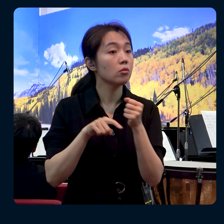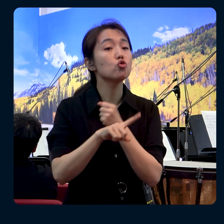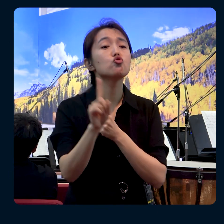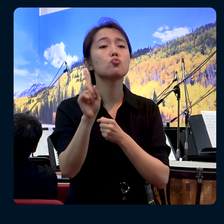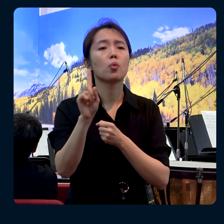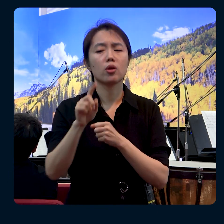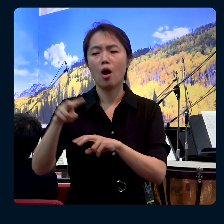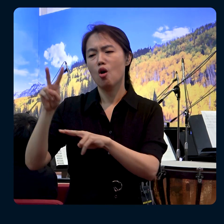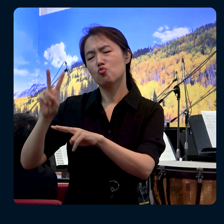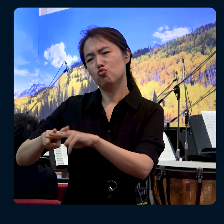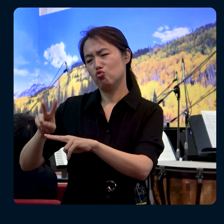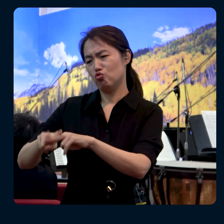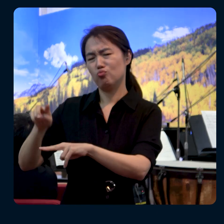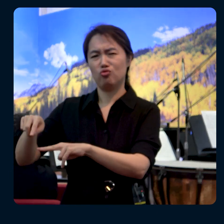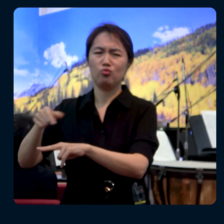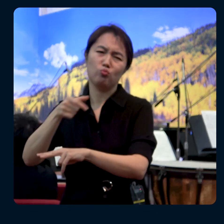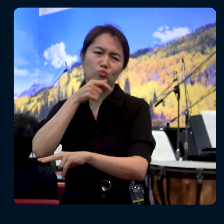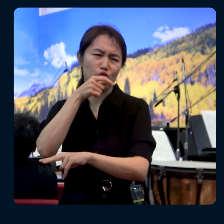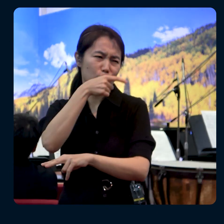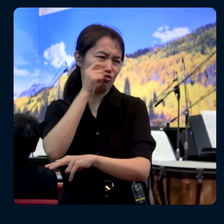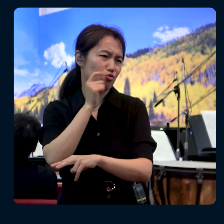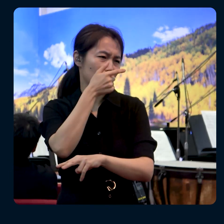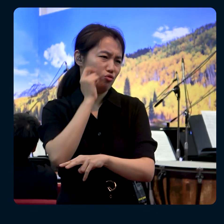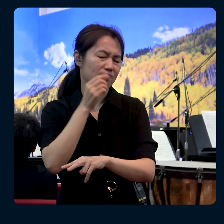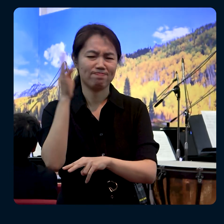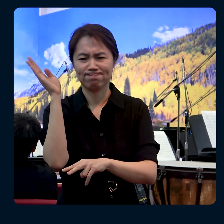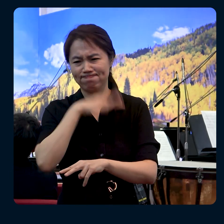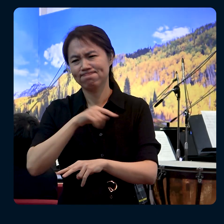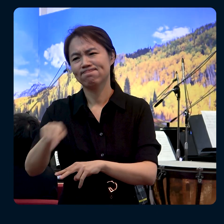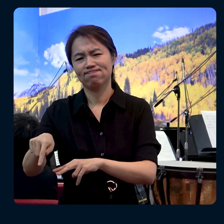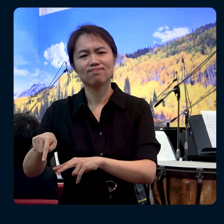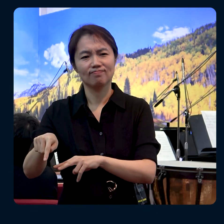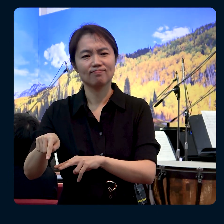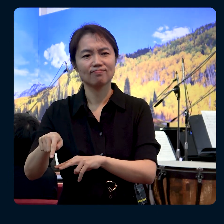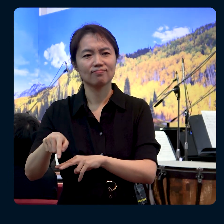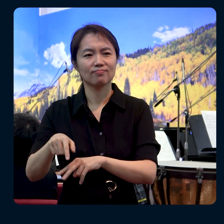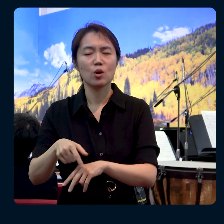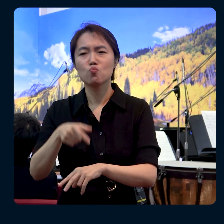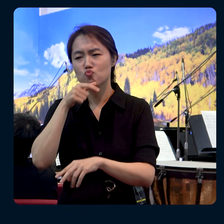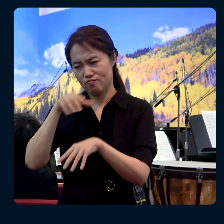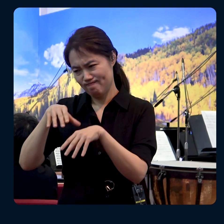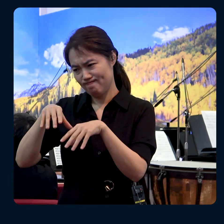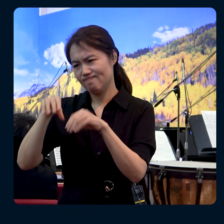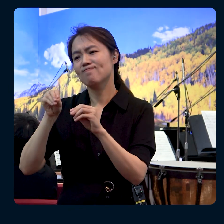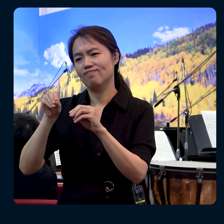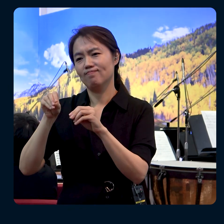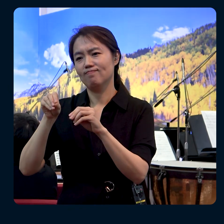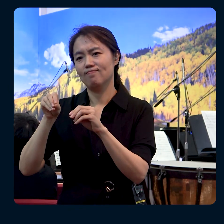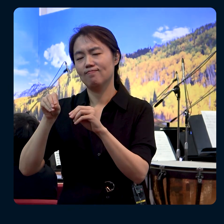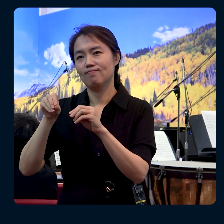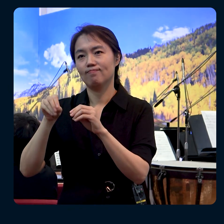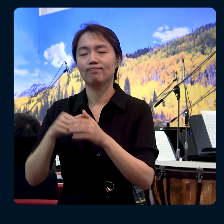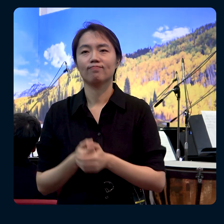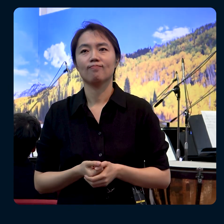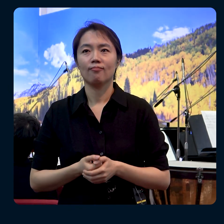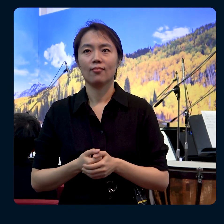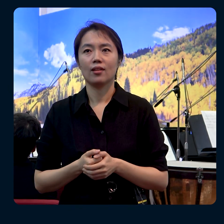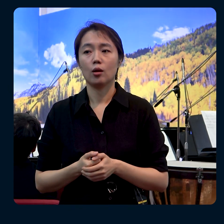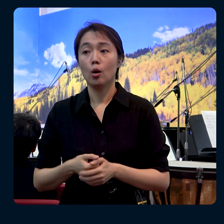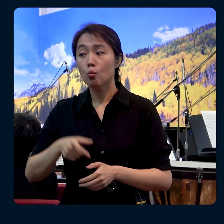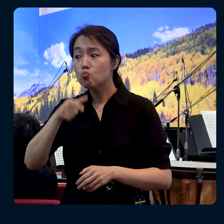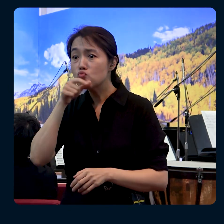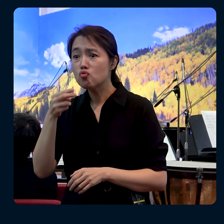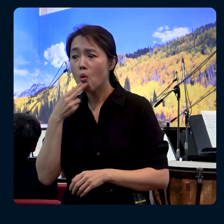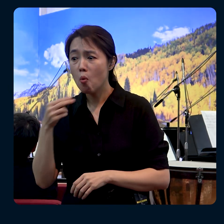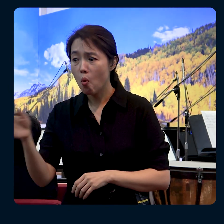그 우물이 제대로 된 우물이 아니었으니까. 즉 물이 말랐다, 그 말입니다. 첨예전도 나오는 것 같더니 물이 말라버렸어요. 물이